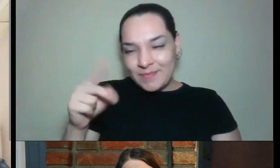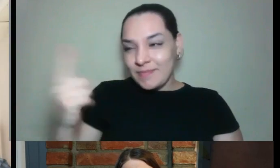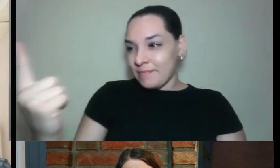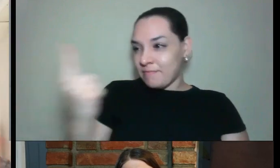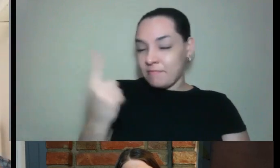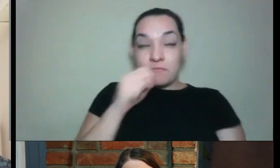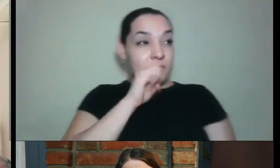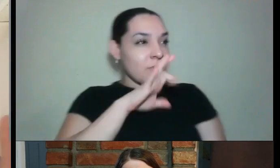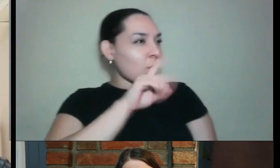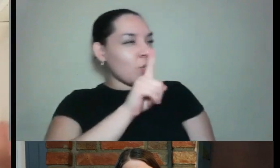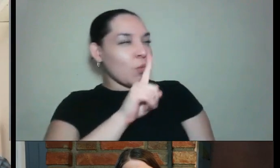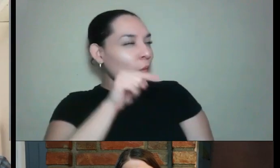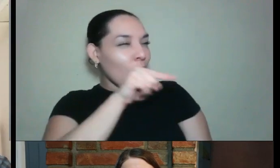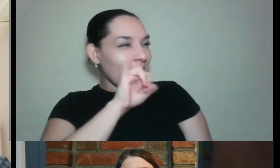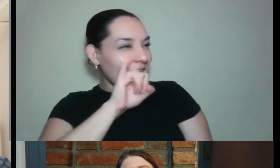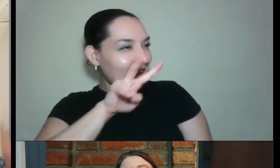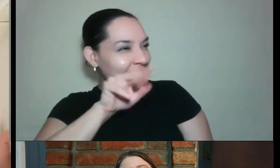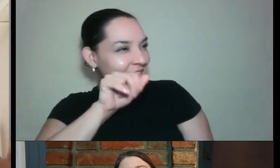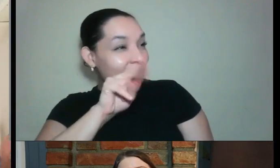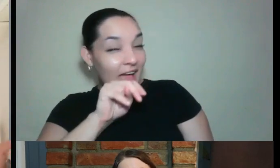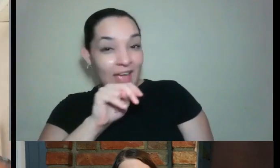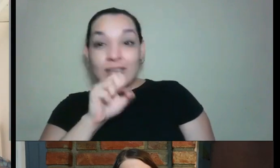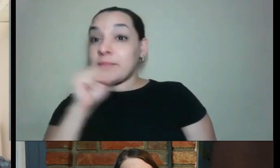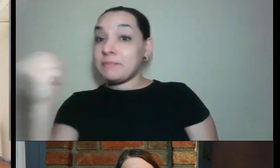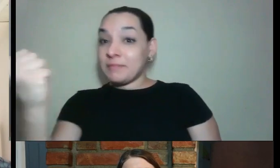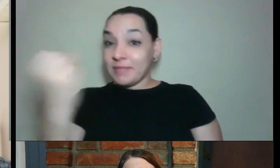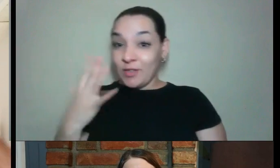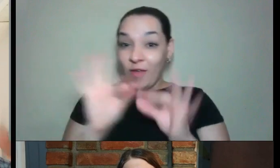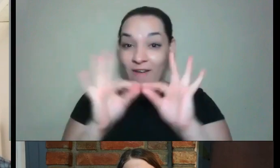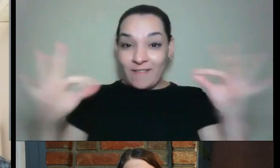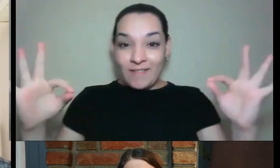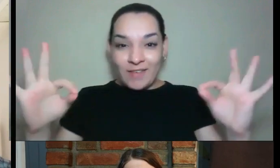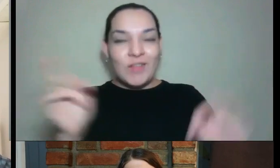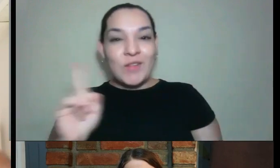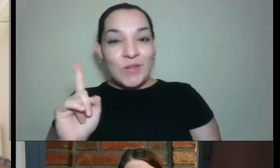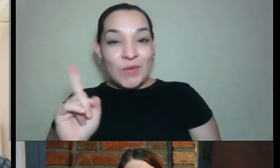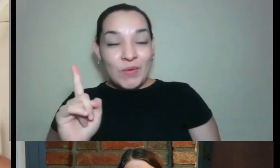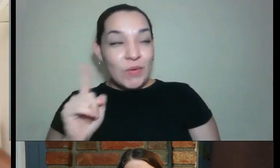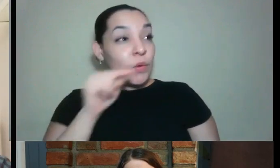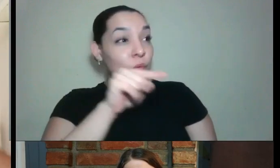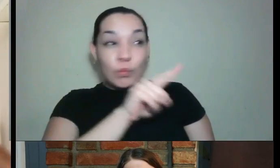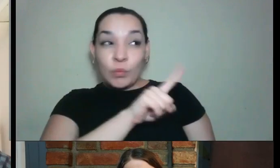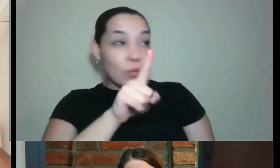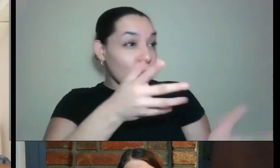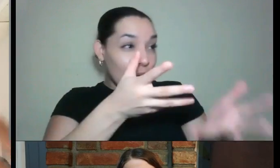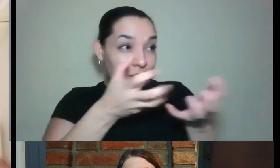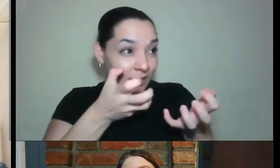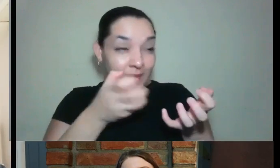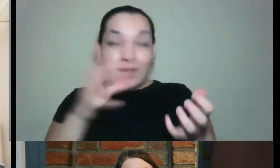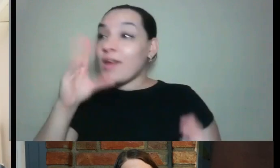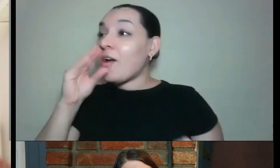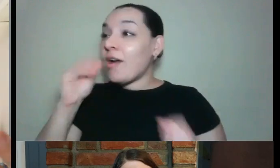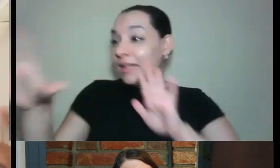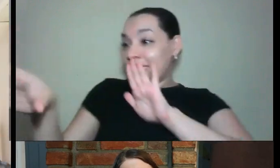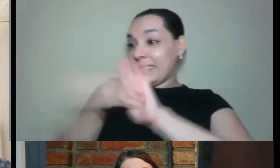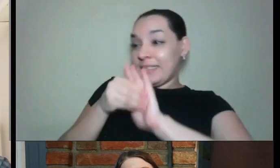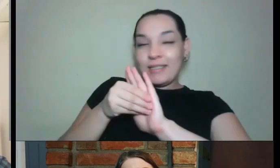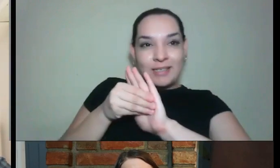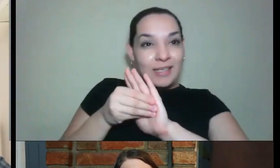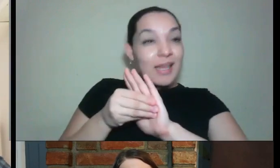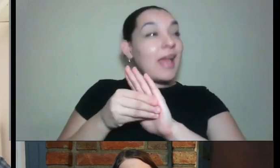me ha dicho: "No, Iván, no es que te ha querido parecer a los oyentes, es que no te quería perder de nada".